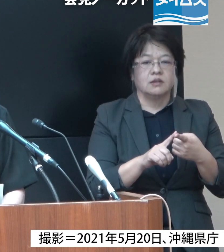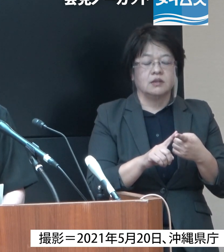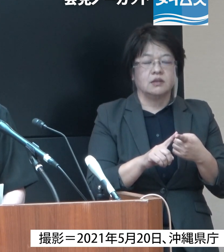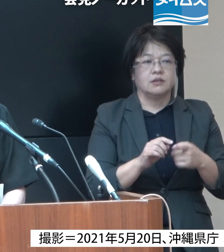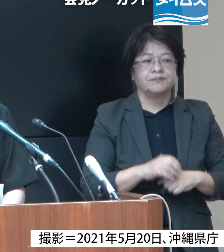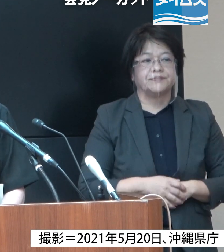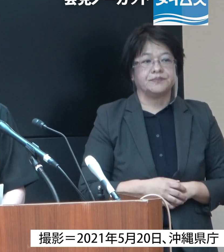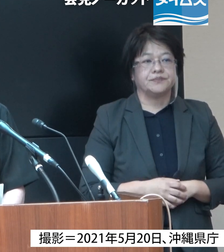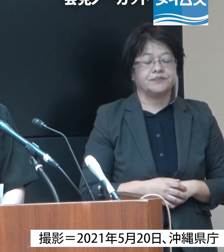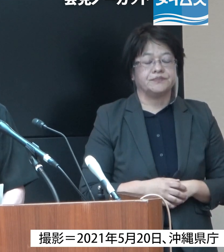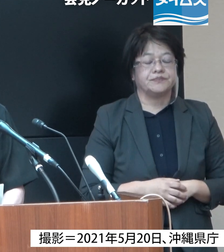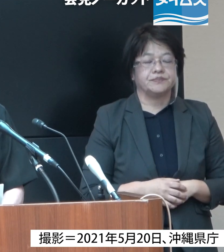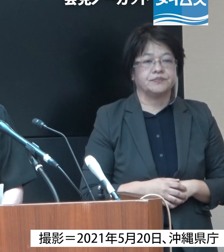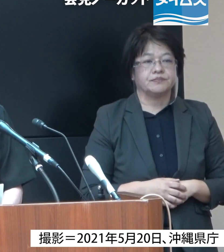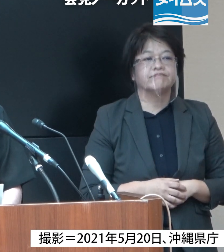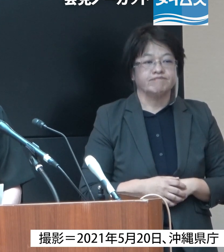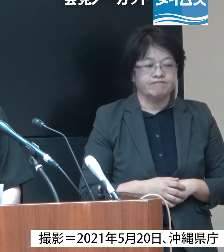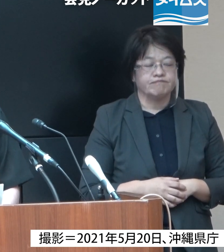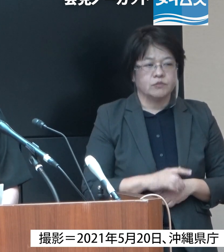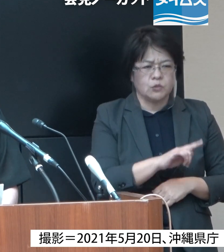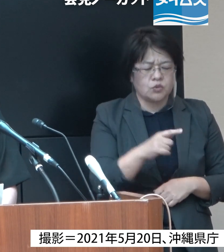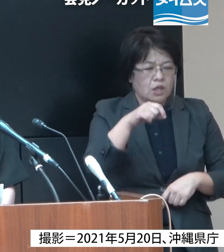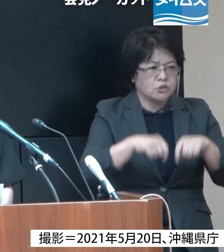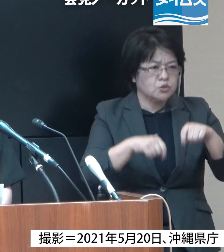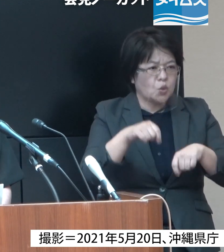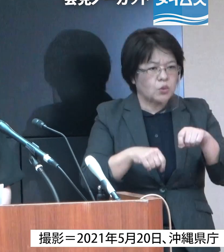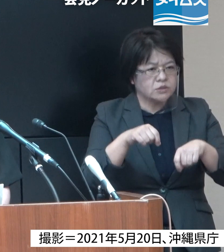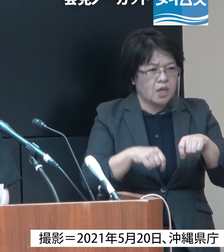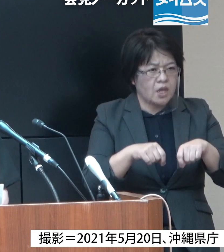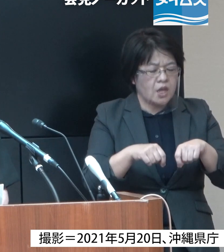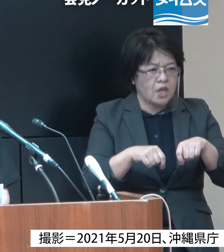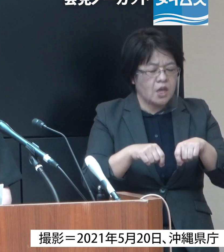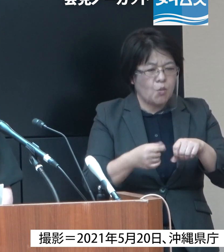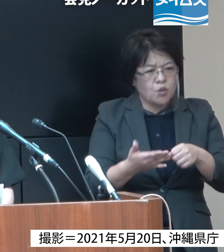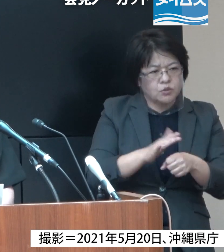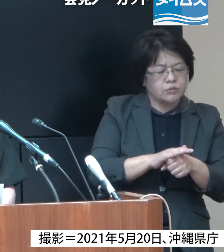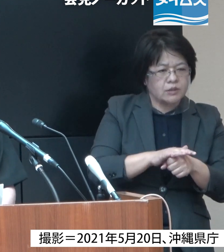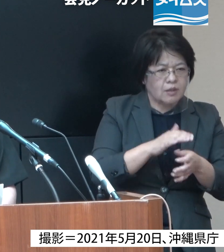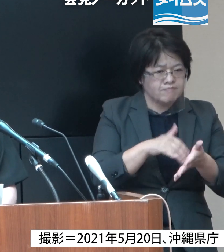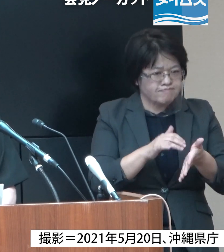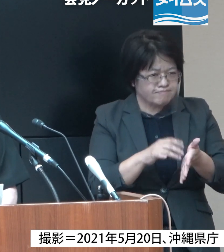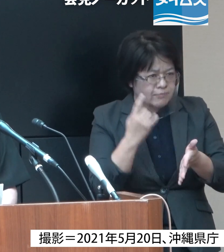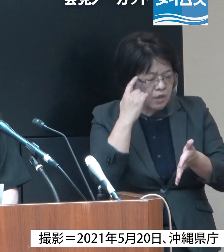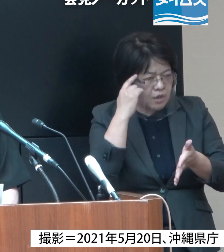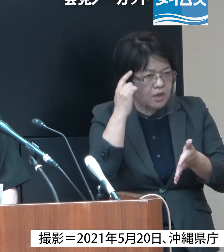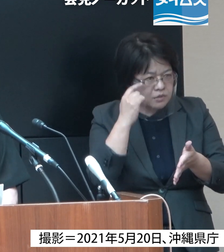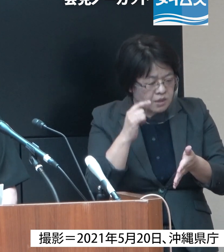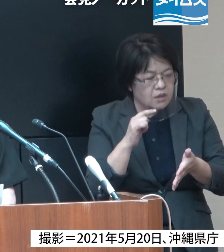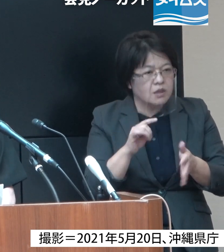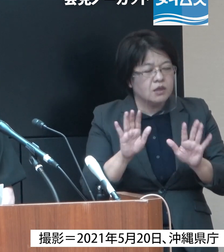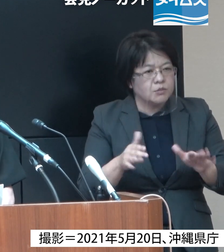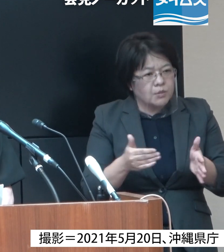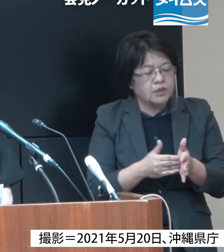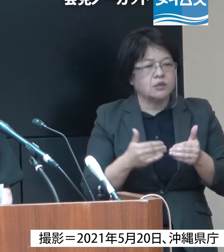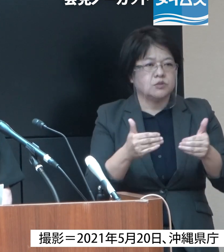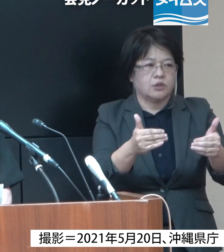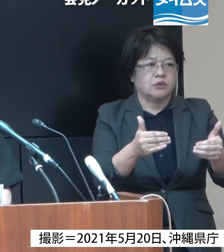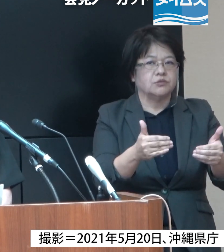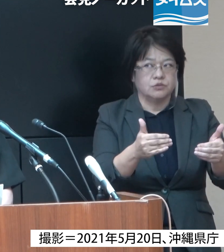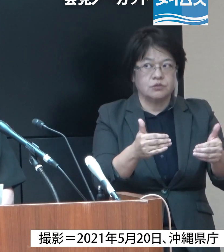調整する時間なども見合いながらですね、今般まで進めてきたということ